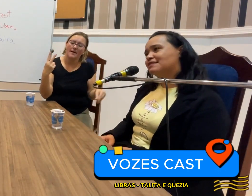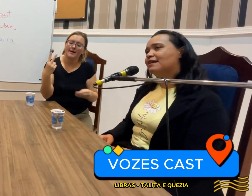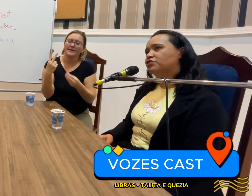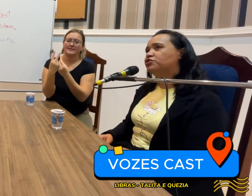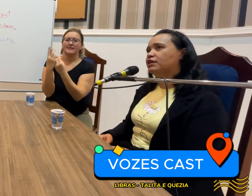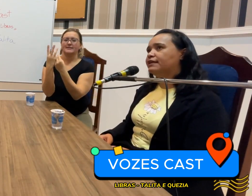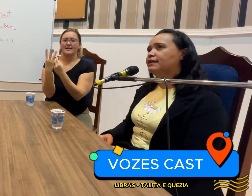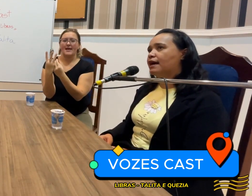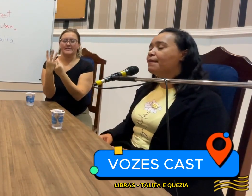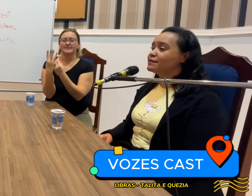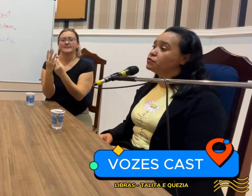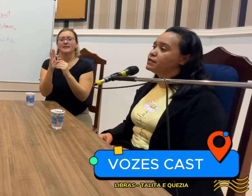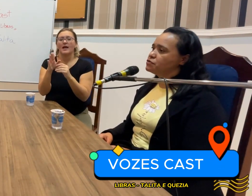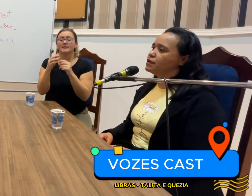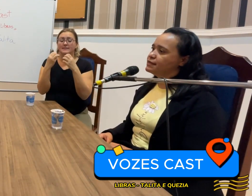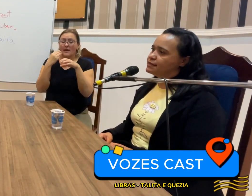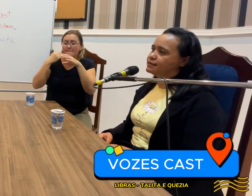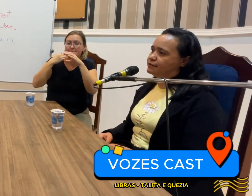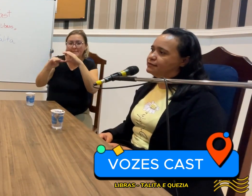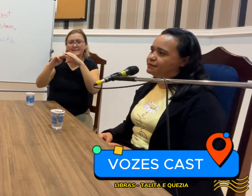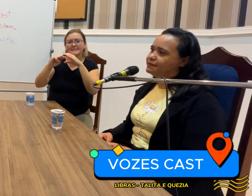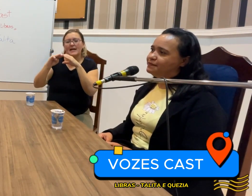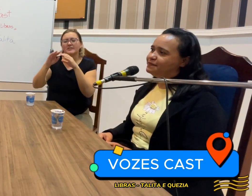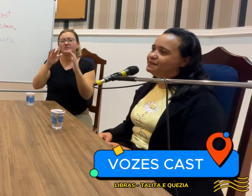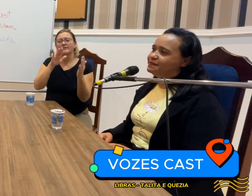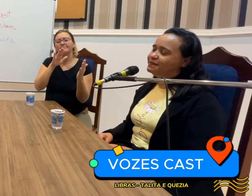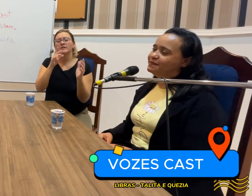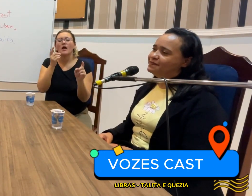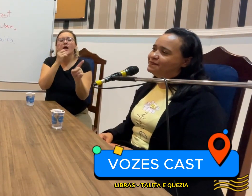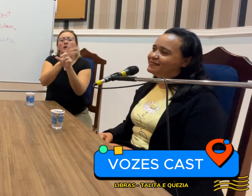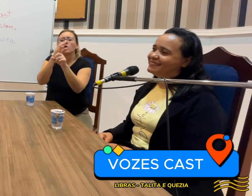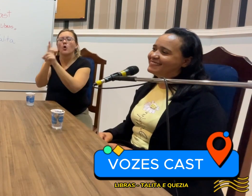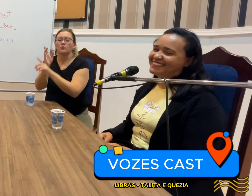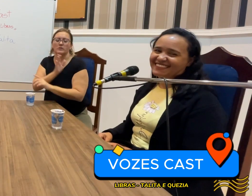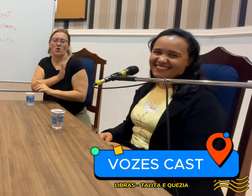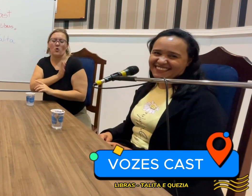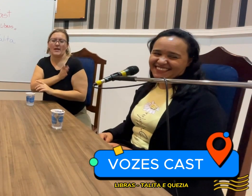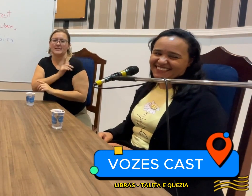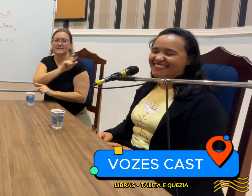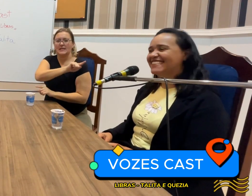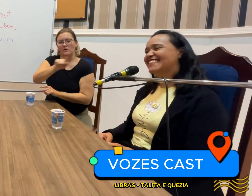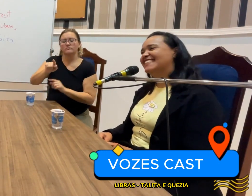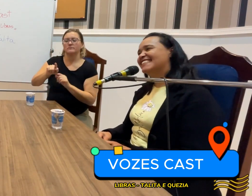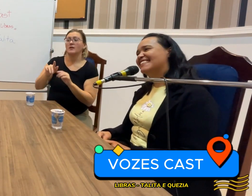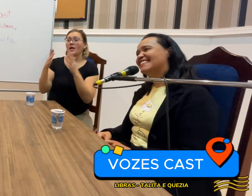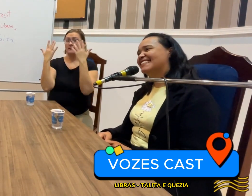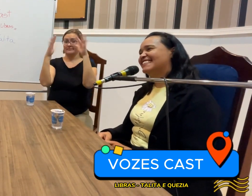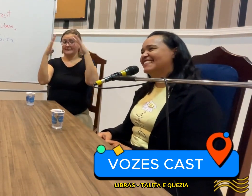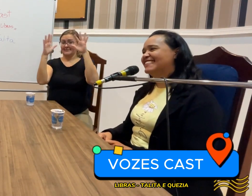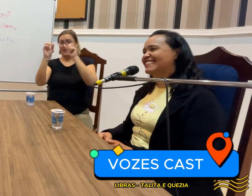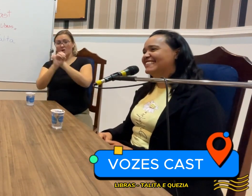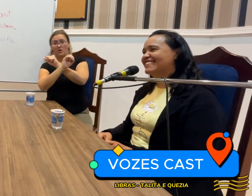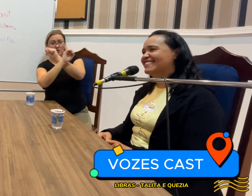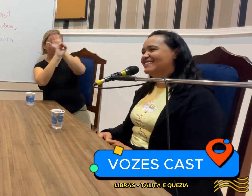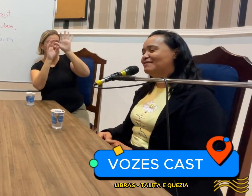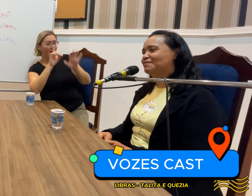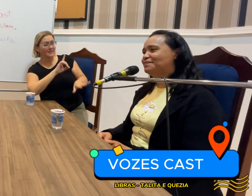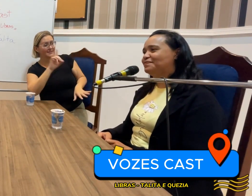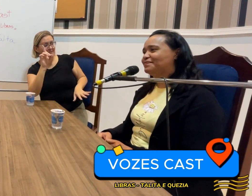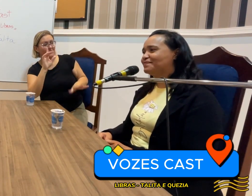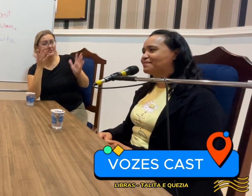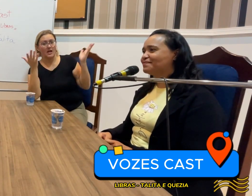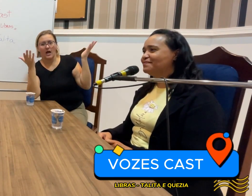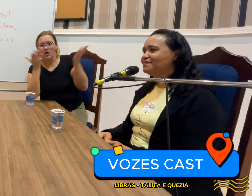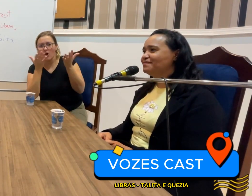essa mensagem chegue a mais corações. Amém, com certeza chegará. Glórias a Deus. E para finalizar, gente,